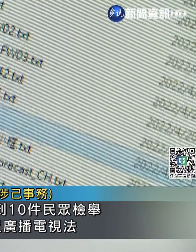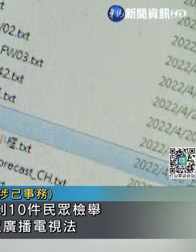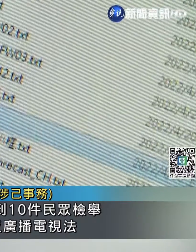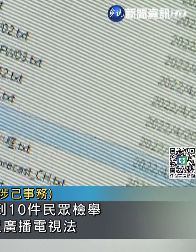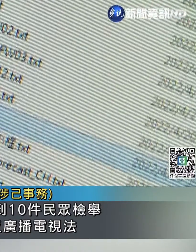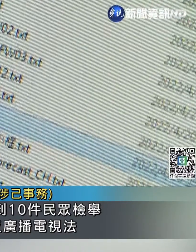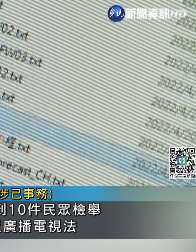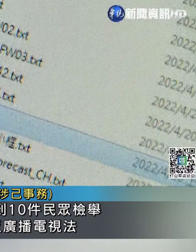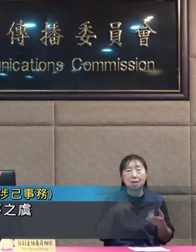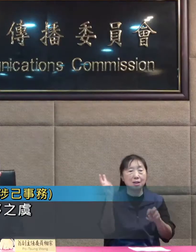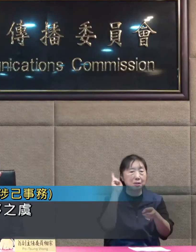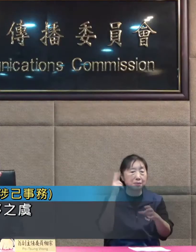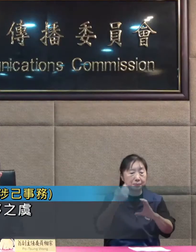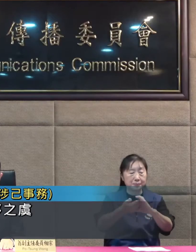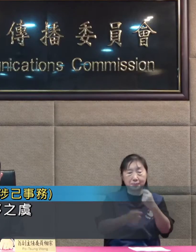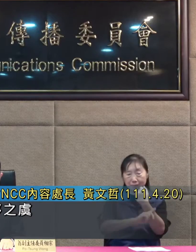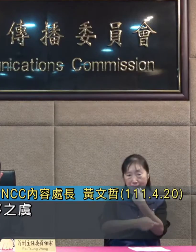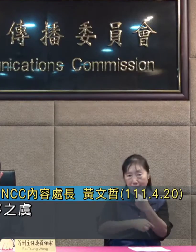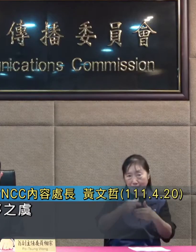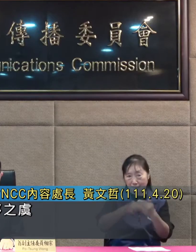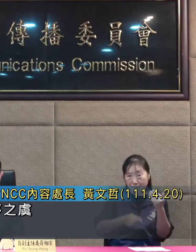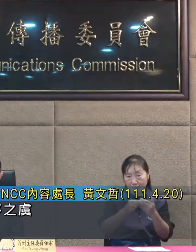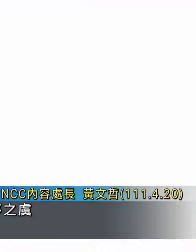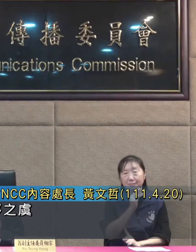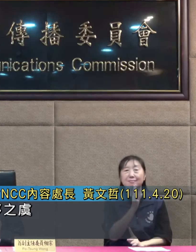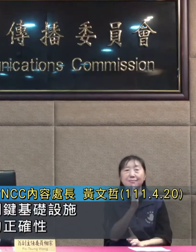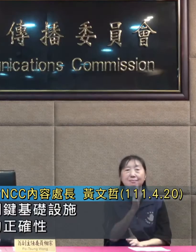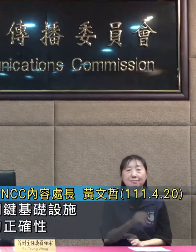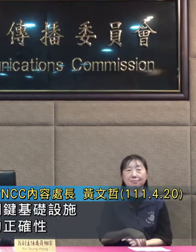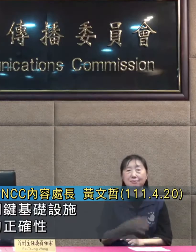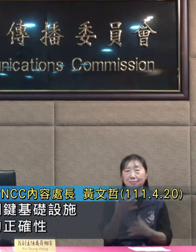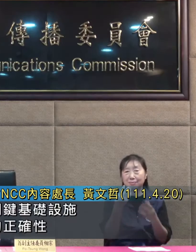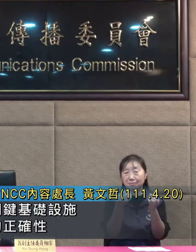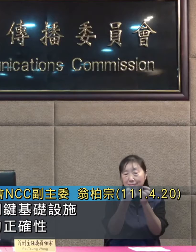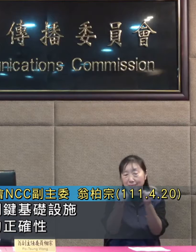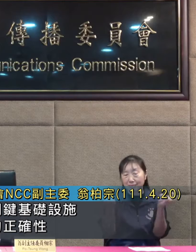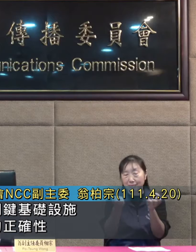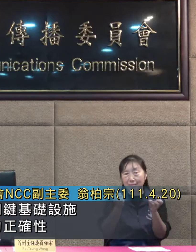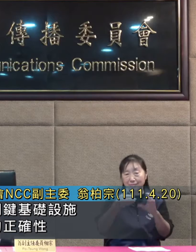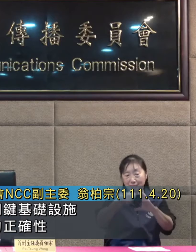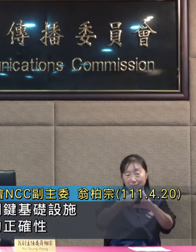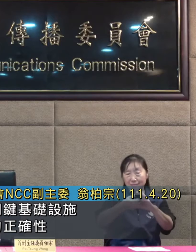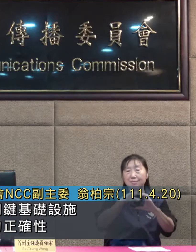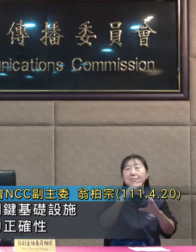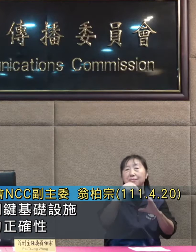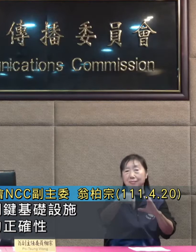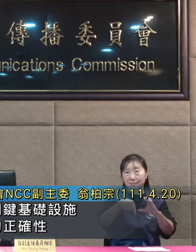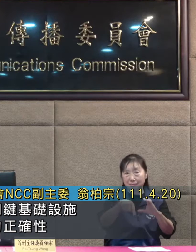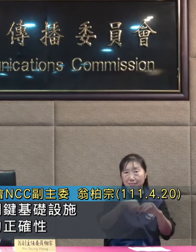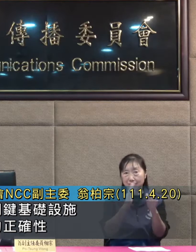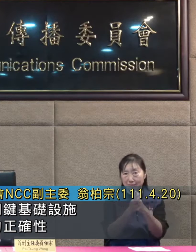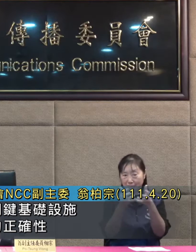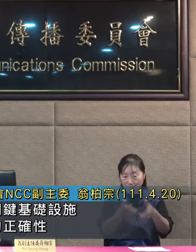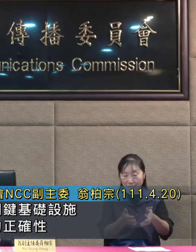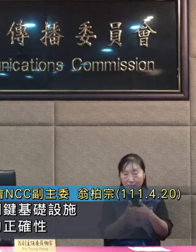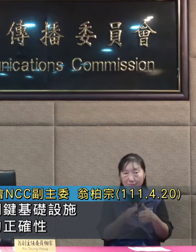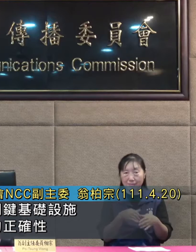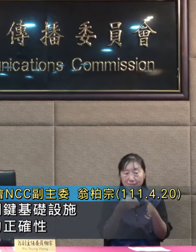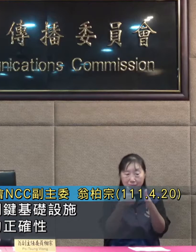播电视法。 这个违反公共秩序之余了， 无线电视台都是关键基础设施，对于讯息的传